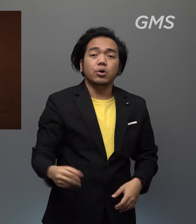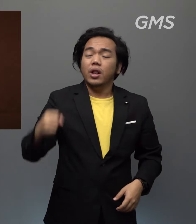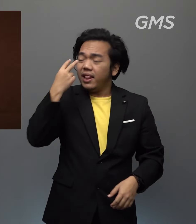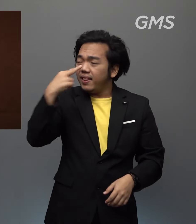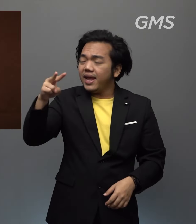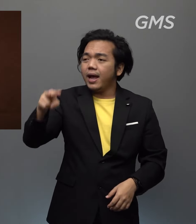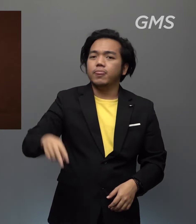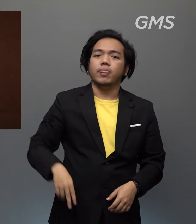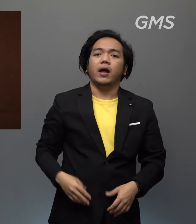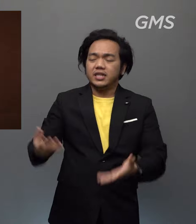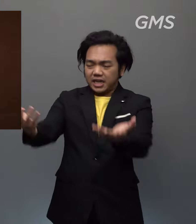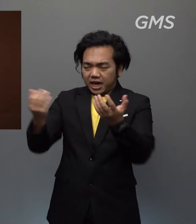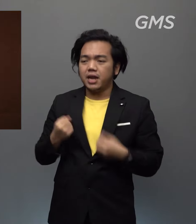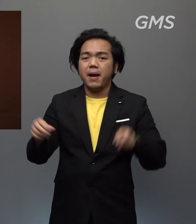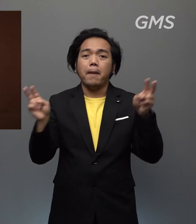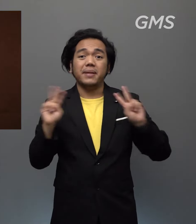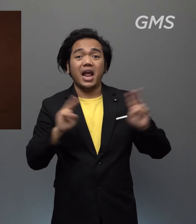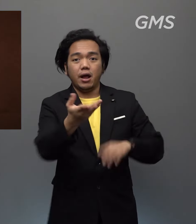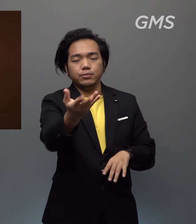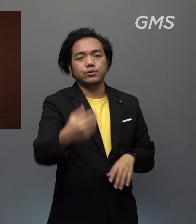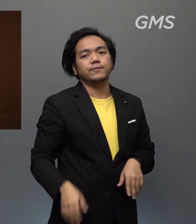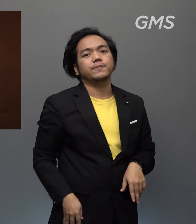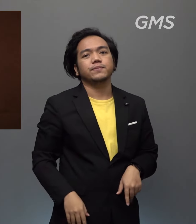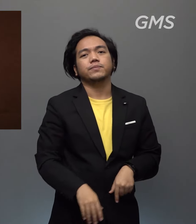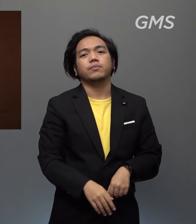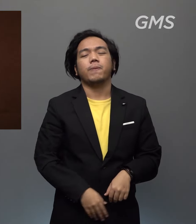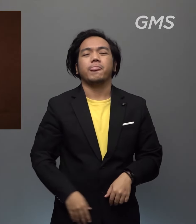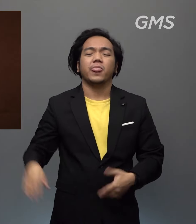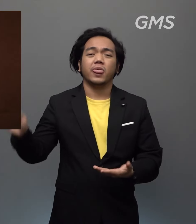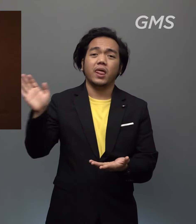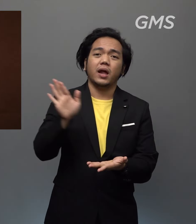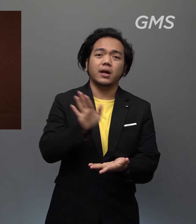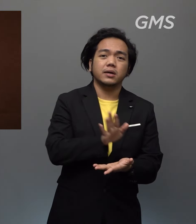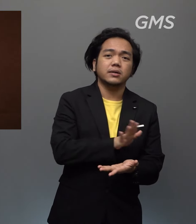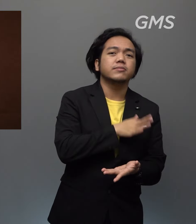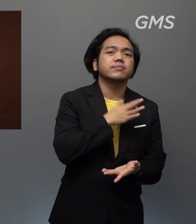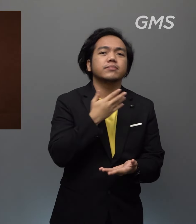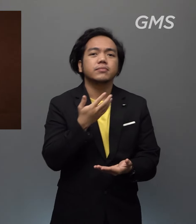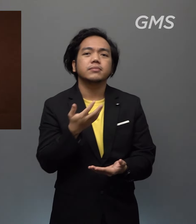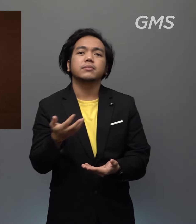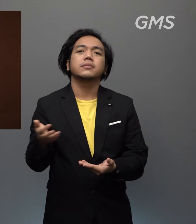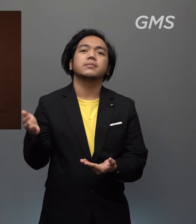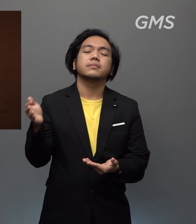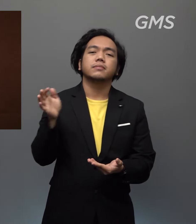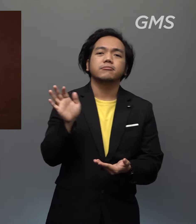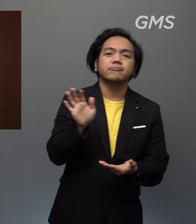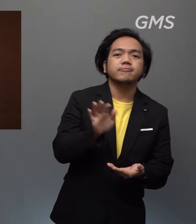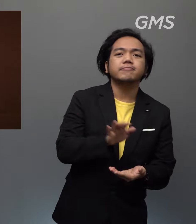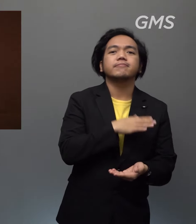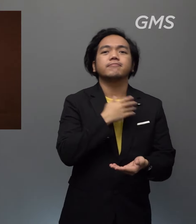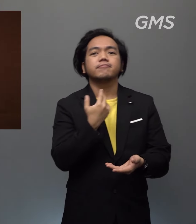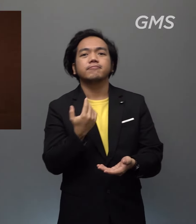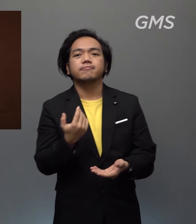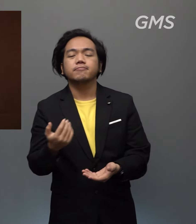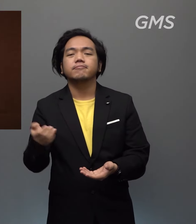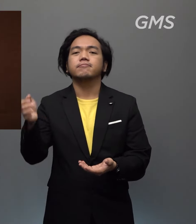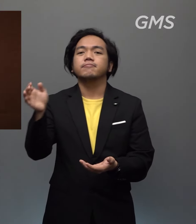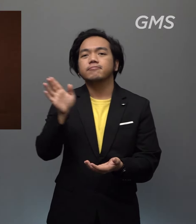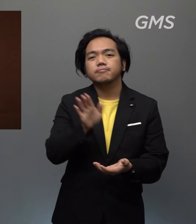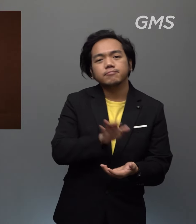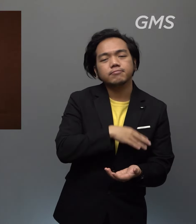kata gabara kaya riara. Ina kona mati kari ala rabara. Hiara kasye kere gara rabada gara bara gara bada kahasya